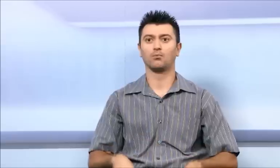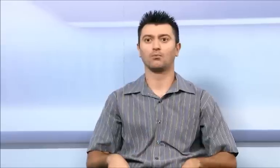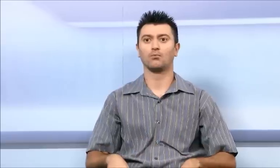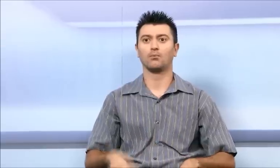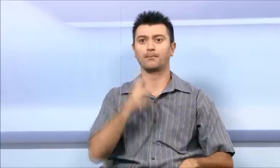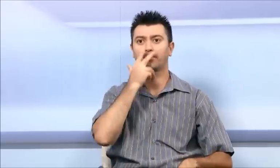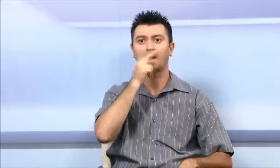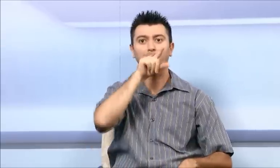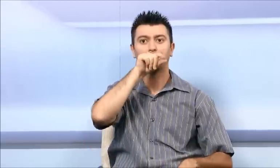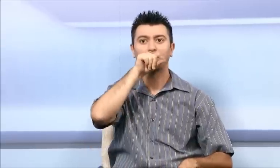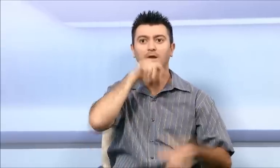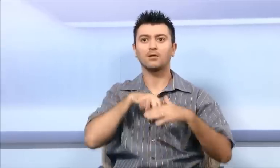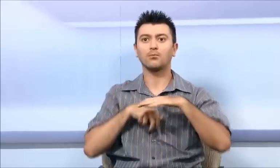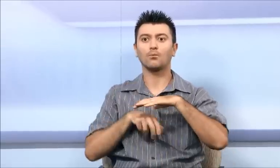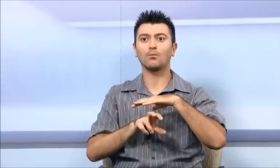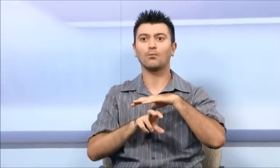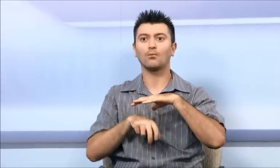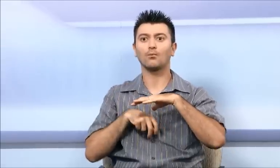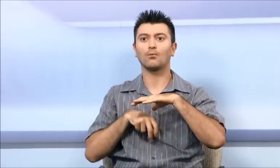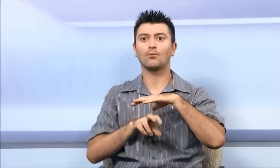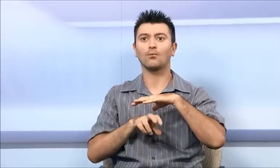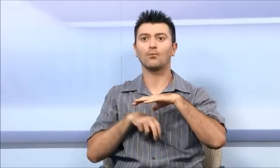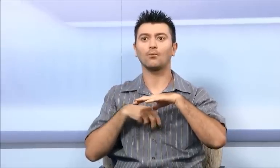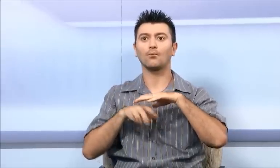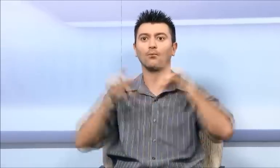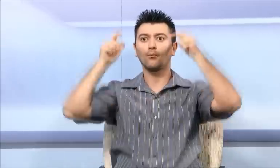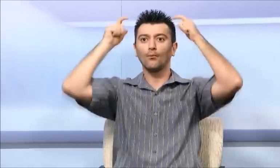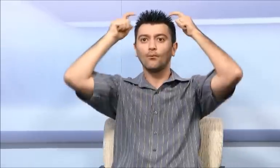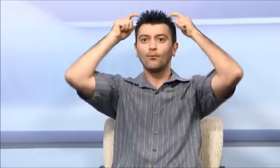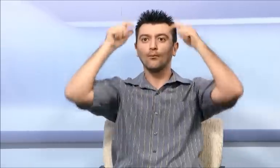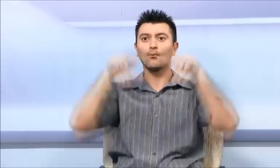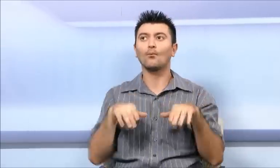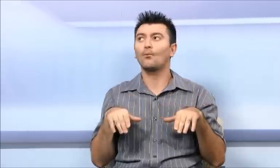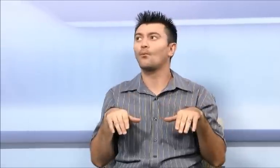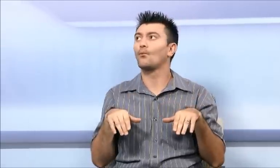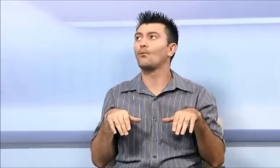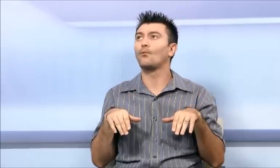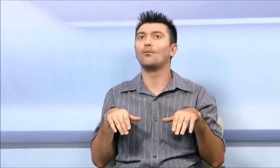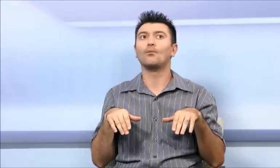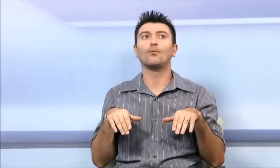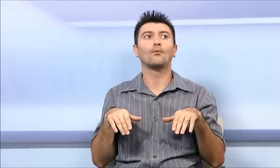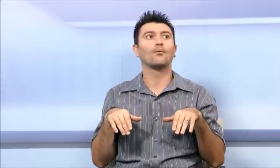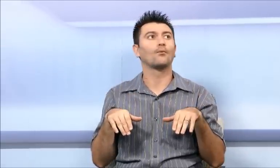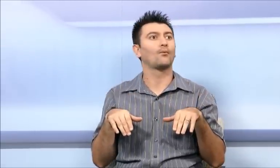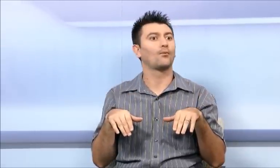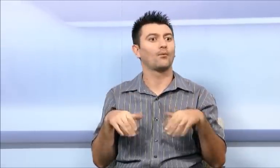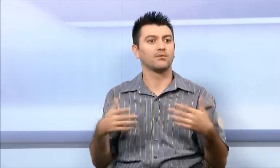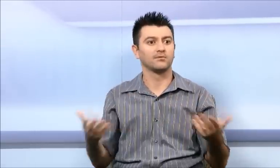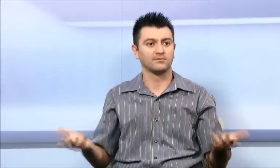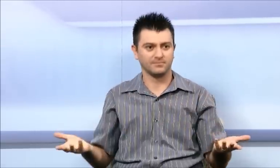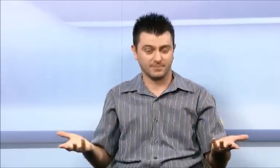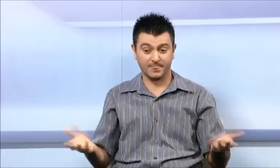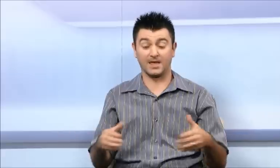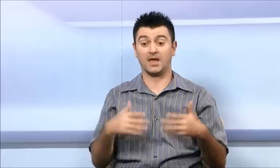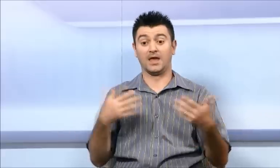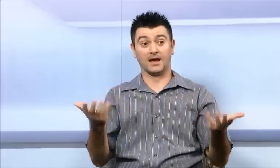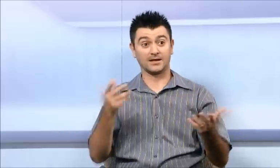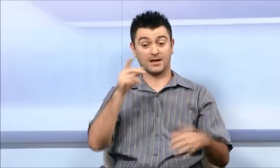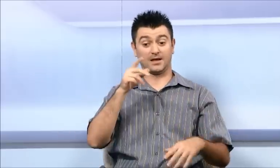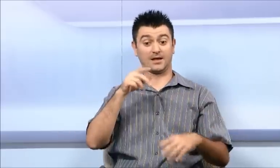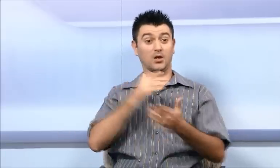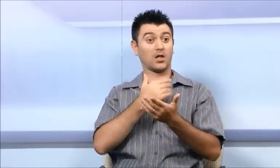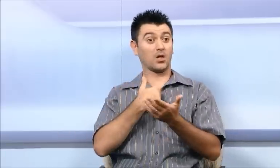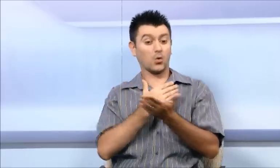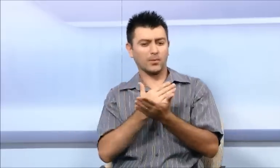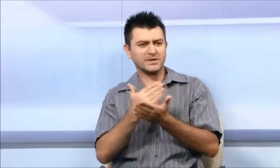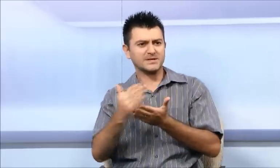aquele monte de aluno, tudo conversando, falando, e para ele era como se ele estivesse preso numa gaiola ali, como se fosse um passarinho, que não entendia nada do que acontecia.